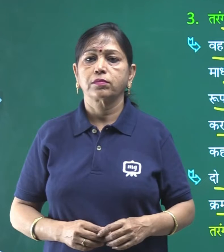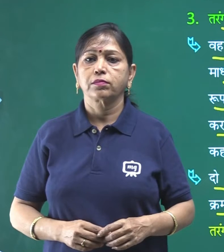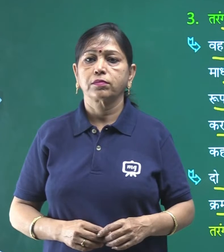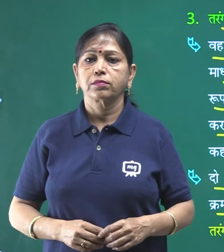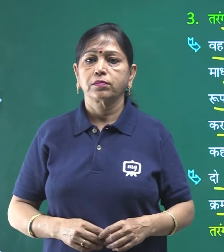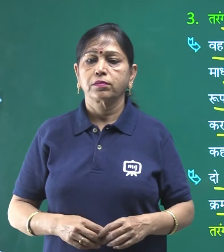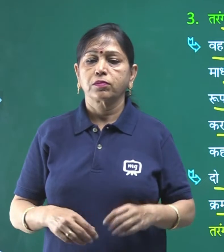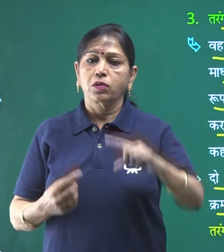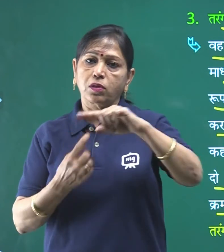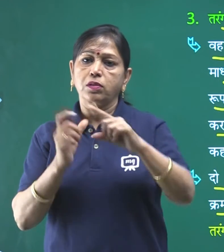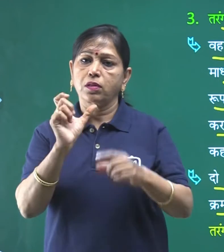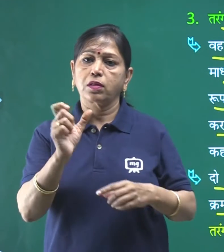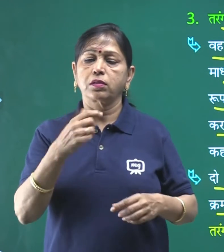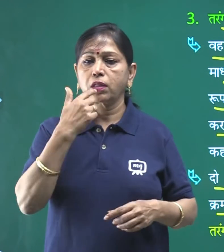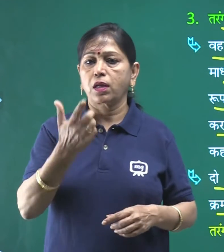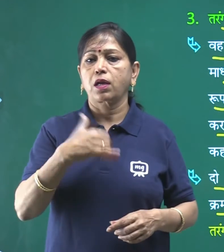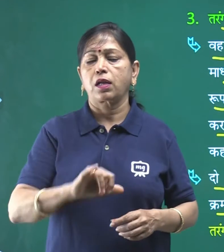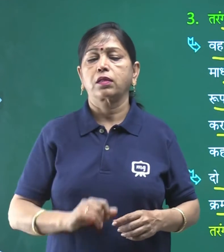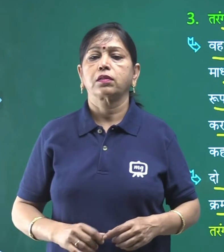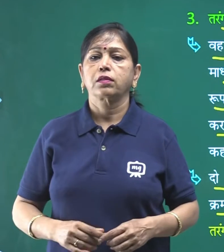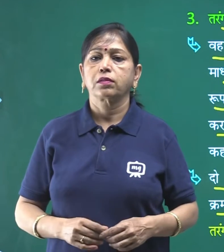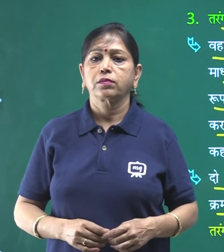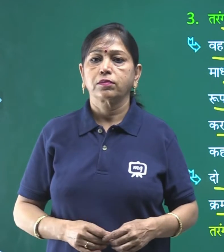तरंग दैर्घ्य कहलाती है।